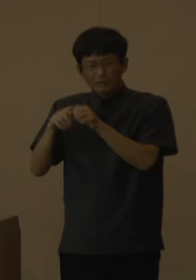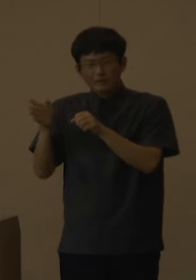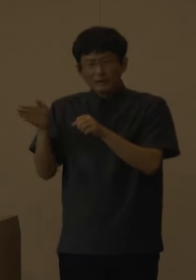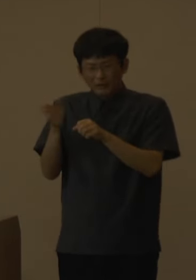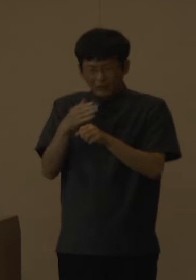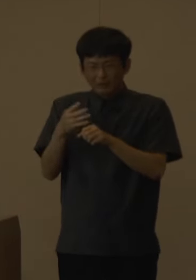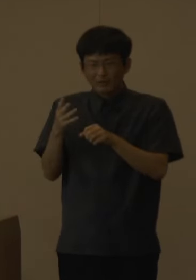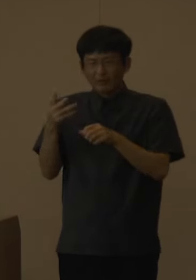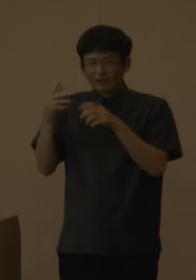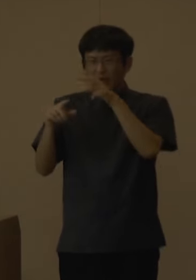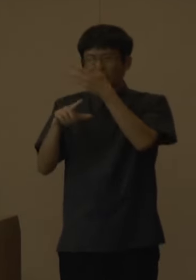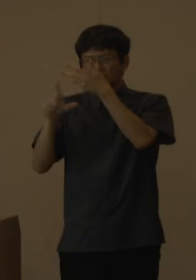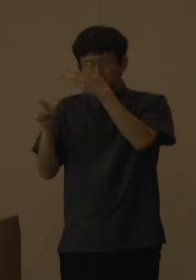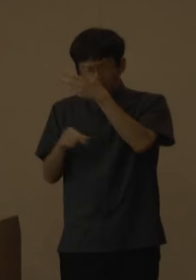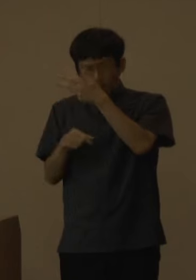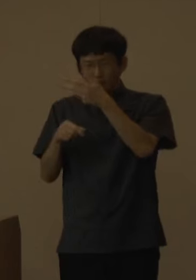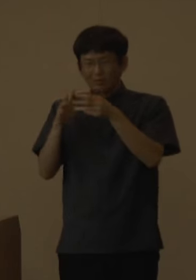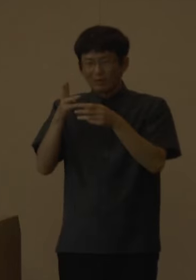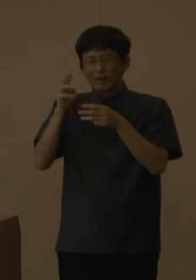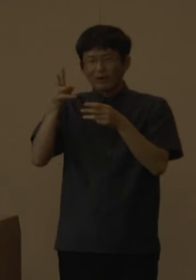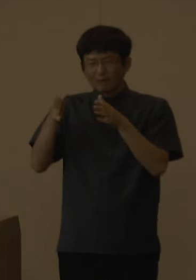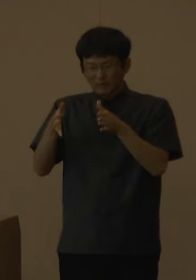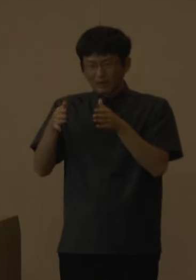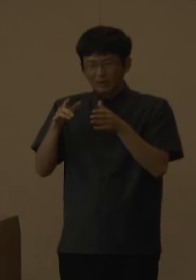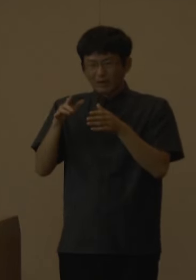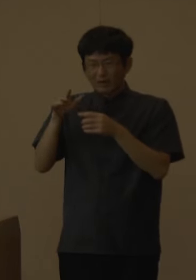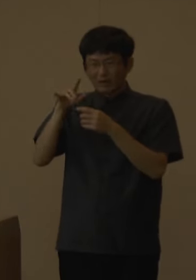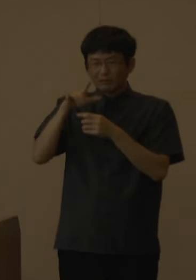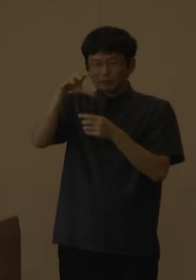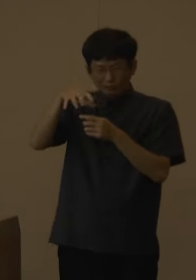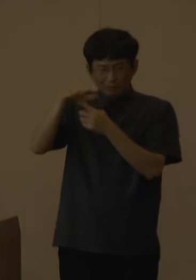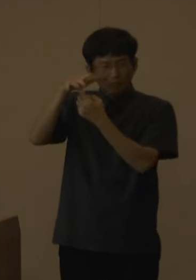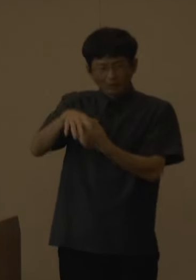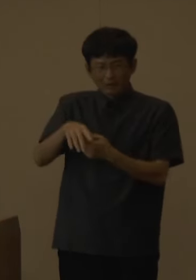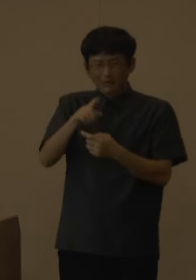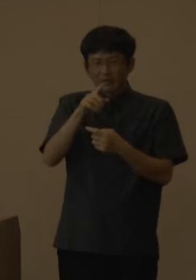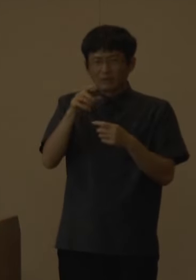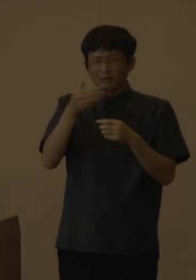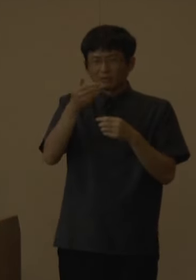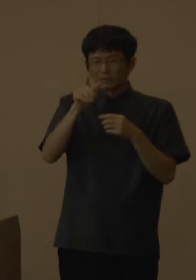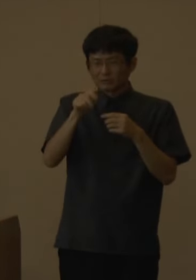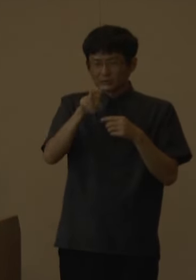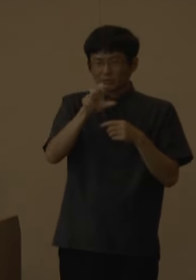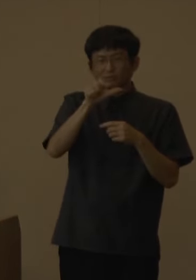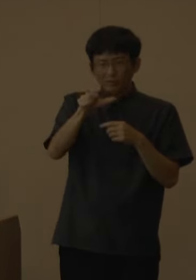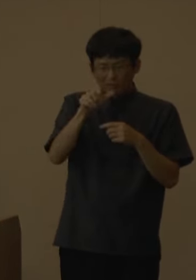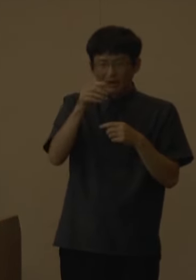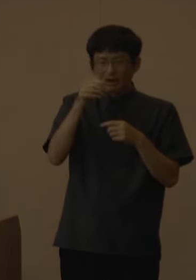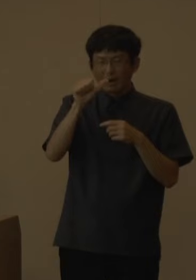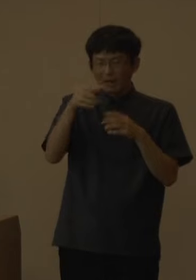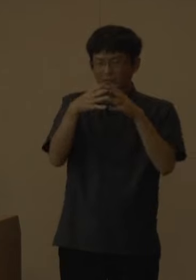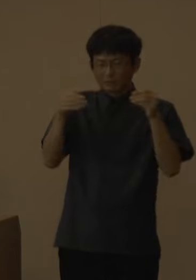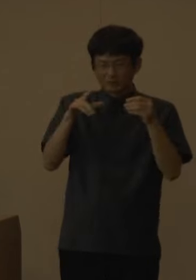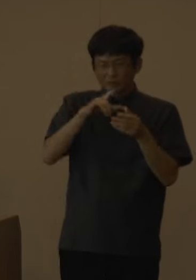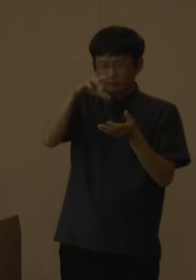日に AH-1 ヘリコプターが慶良間空港に、それから9月24日には CH-53 が粟国空港に、で、